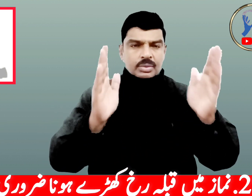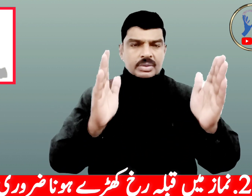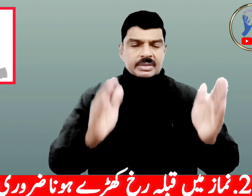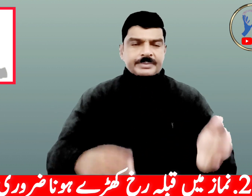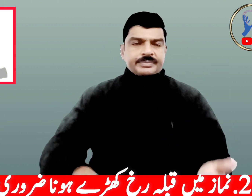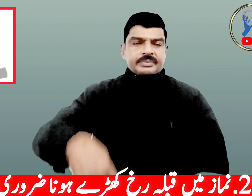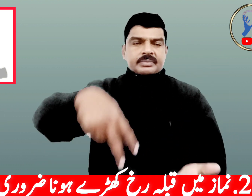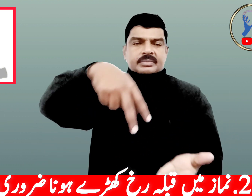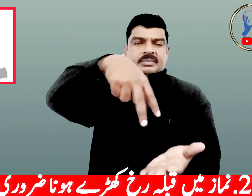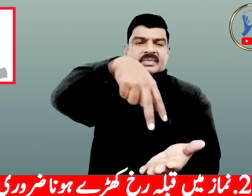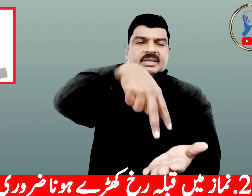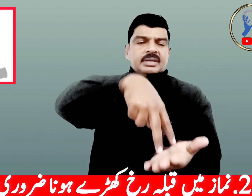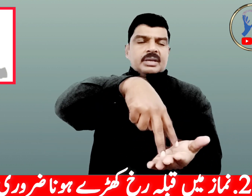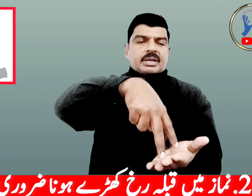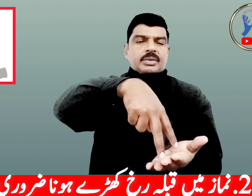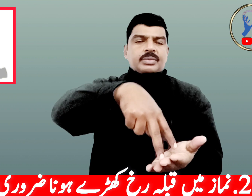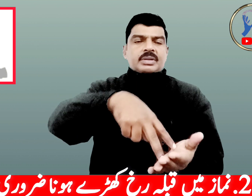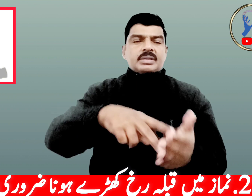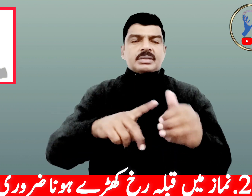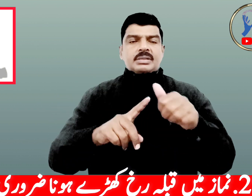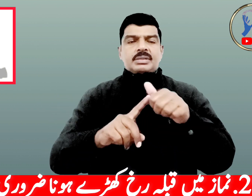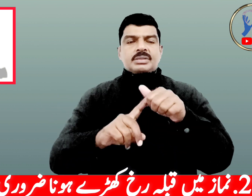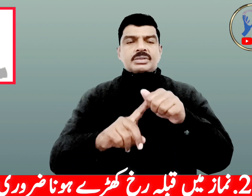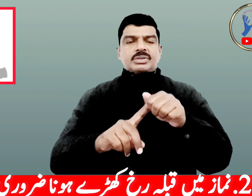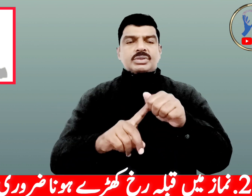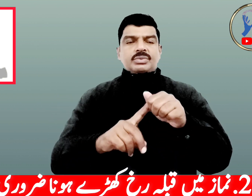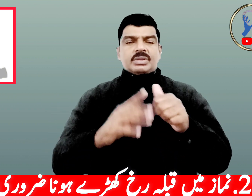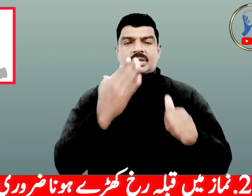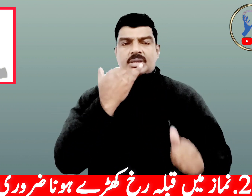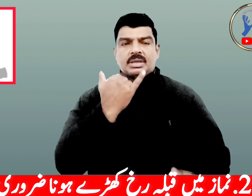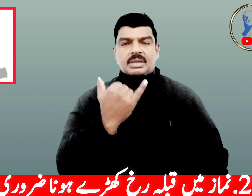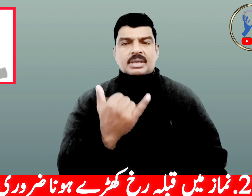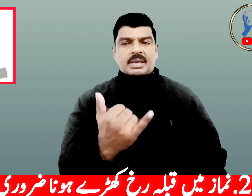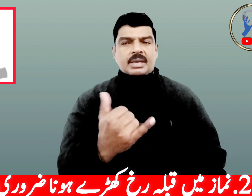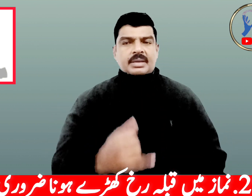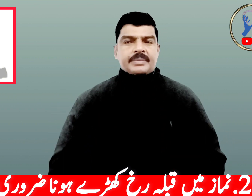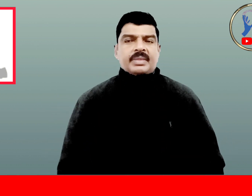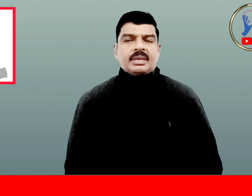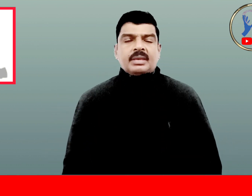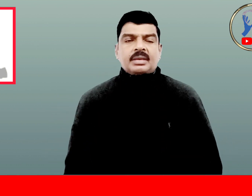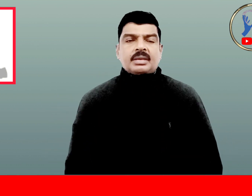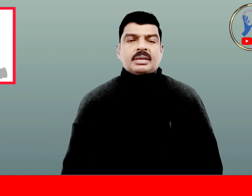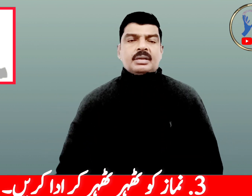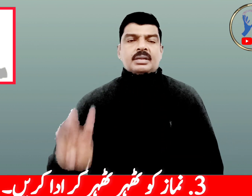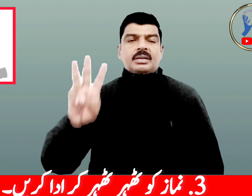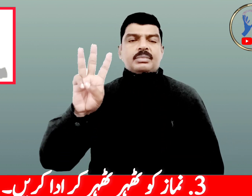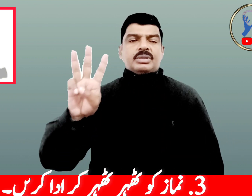رخ کھڑے ہونا ضروری ہے۔ نمبر